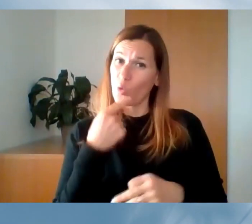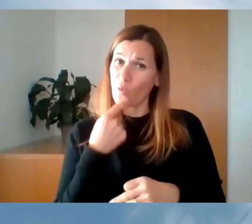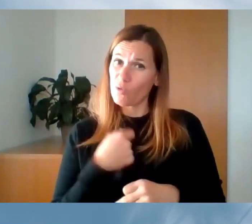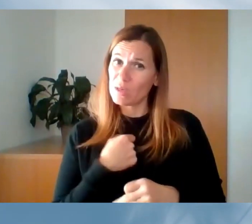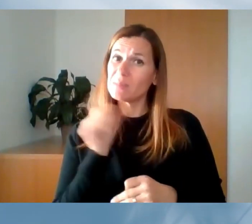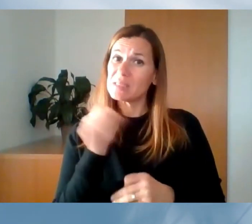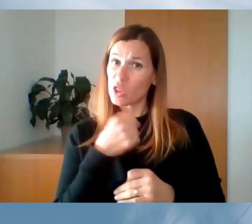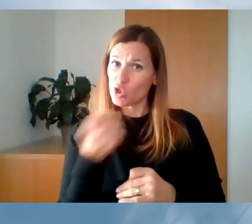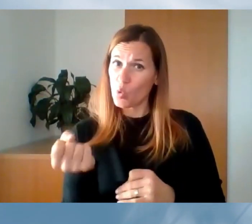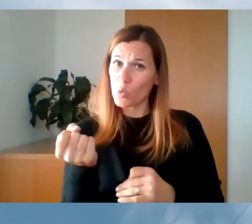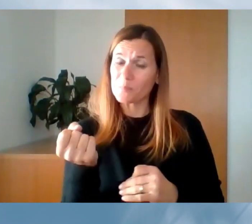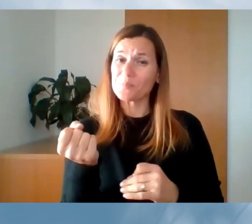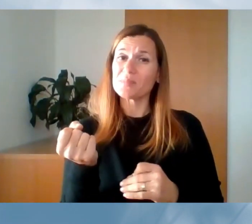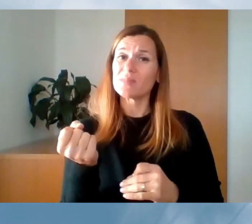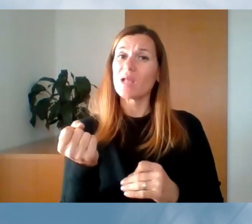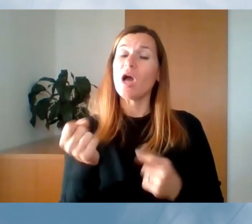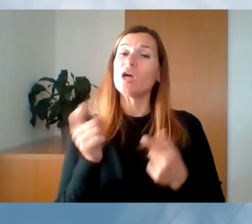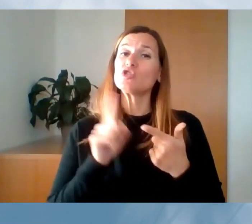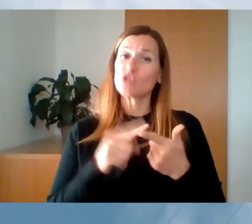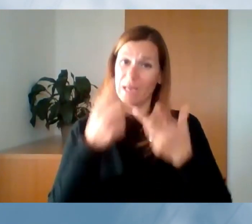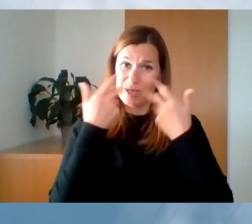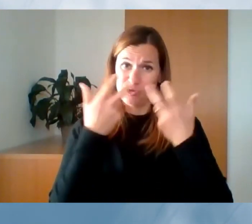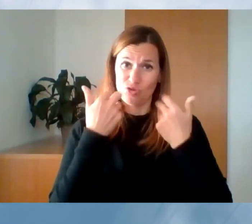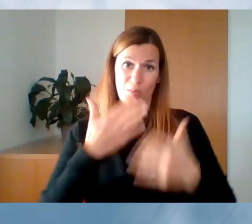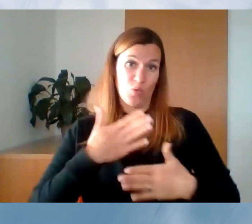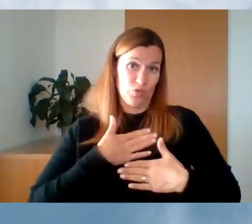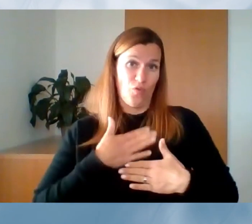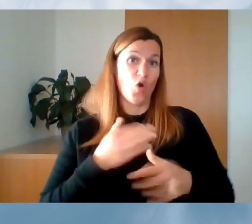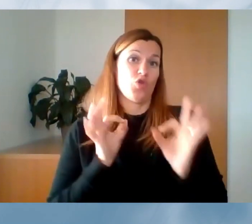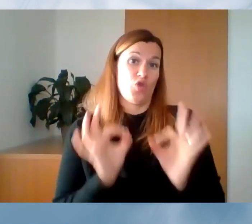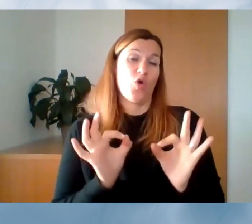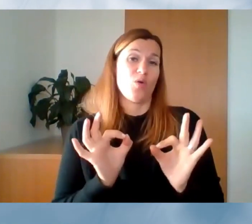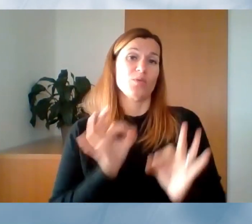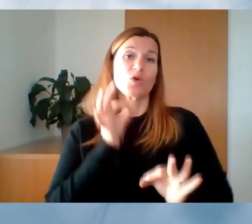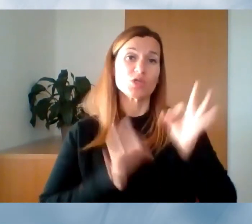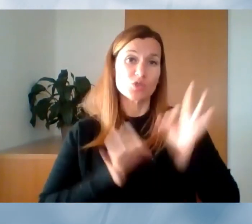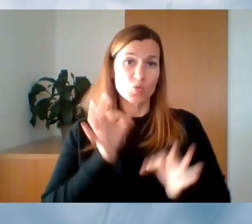zdaj to govorim zato, da ko bomo se, ko iščemo svojo